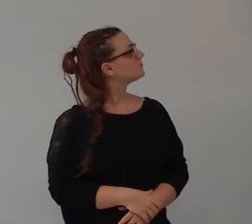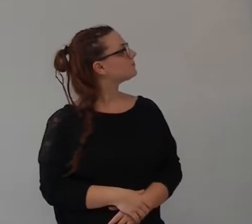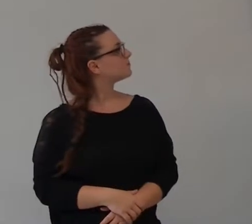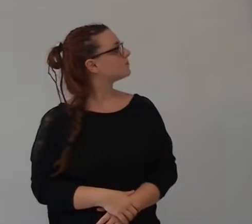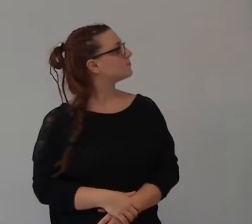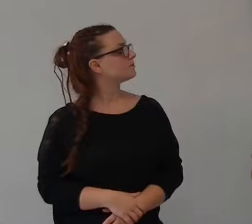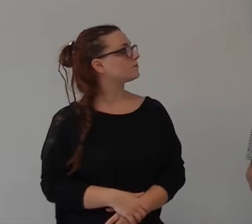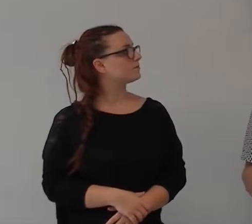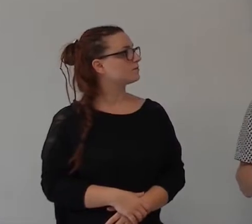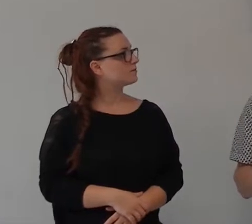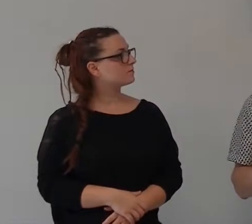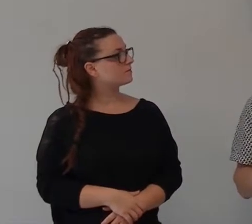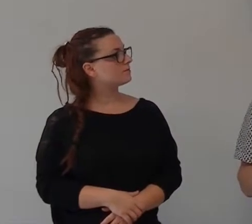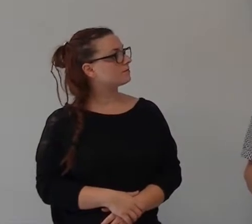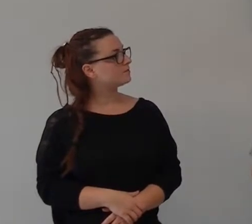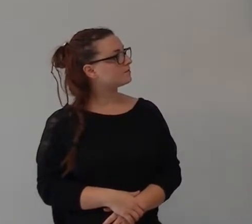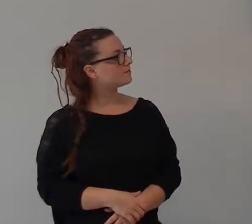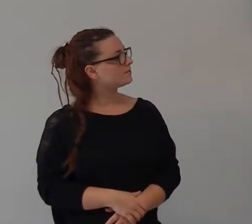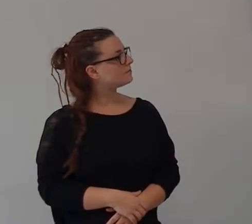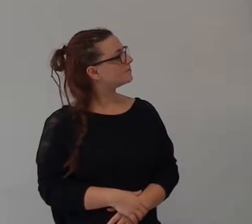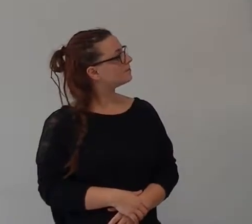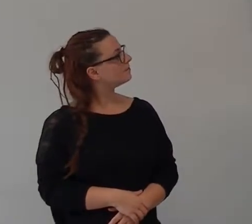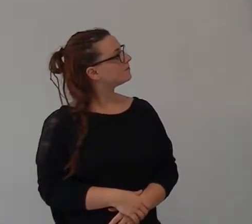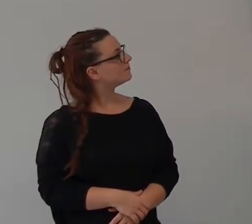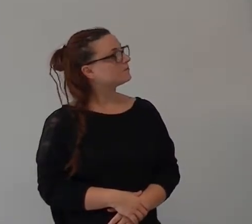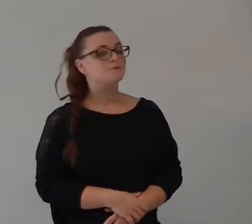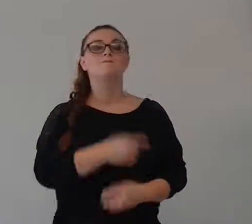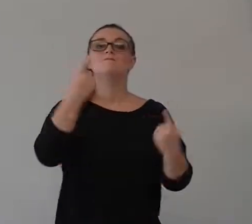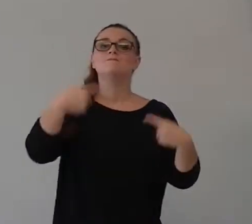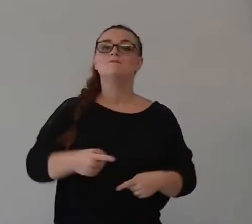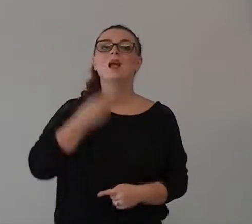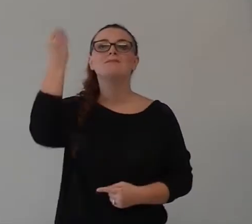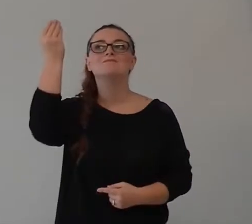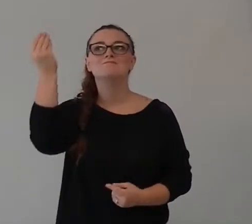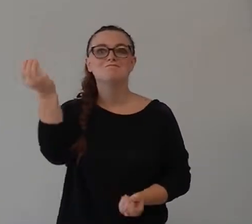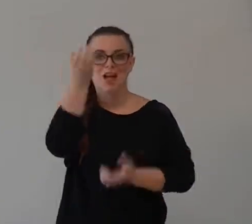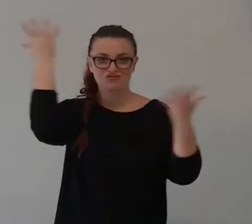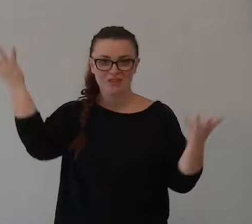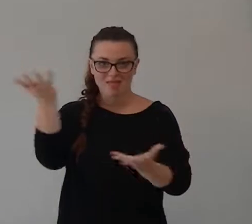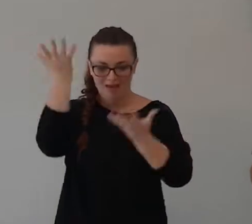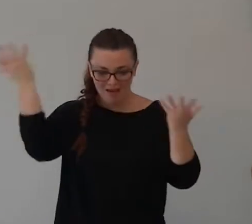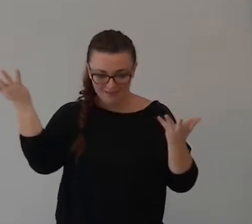immaginate un posto di lavoro che arriva e la mattina entri